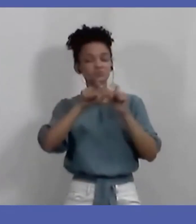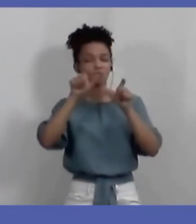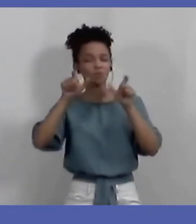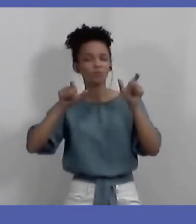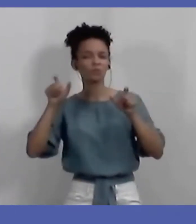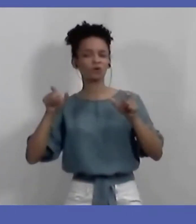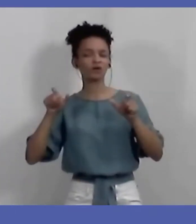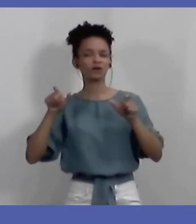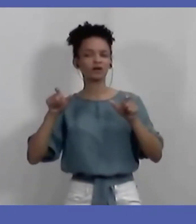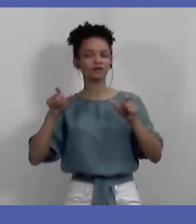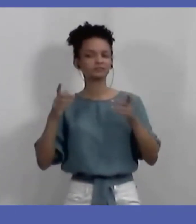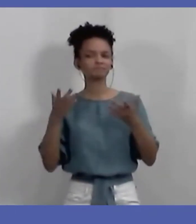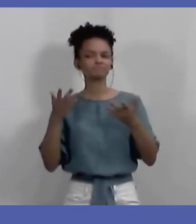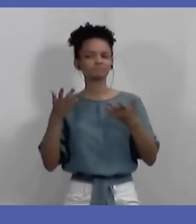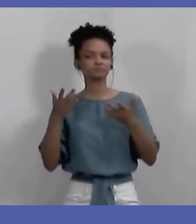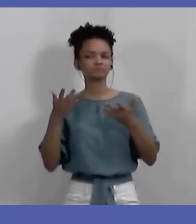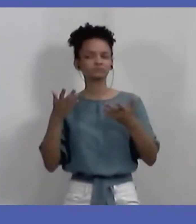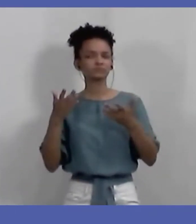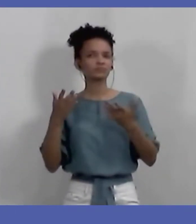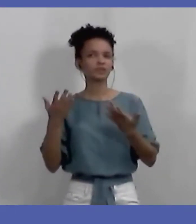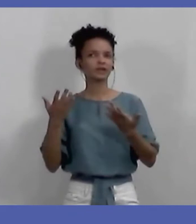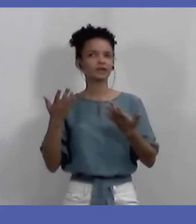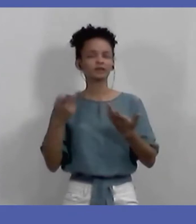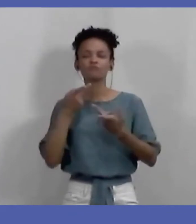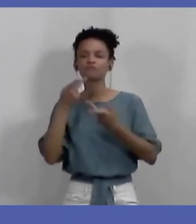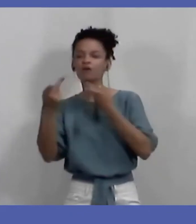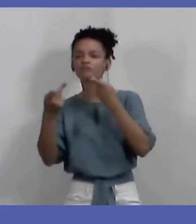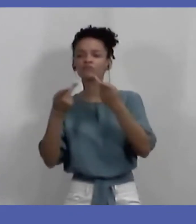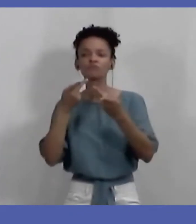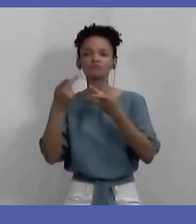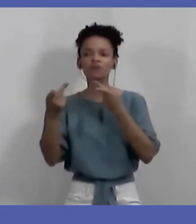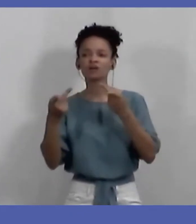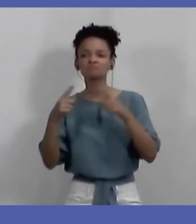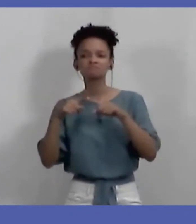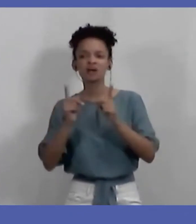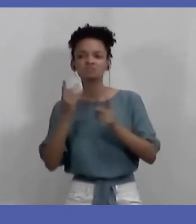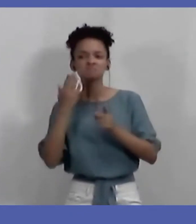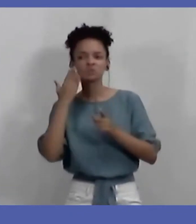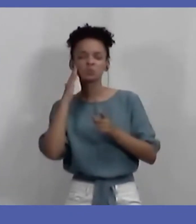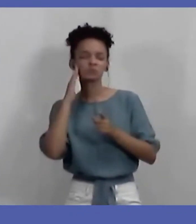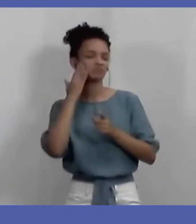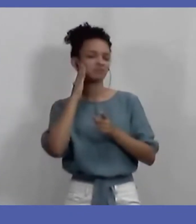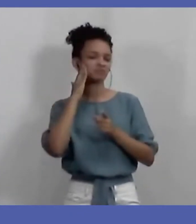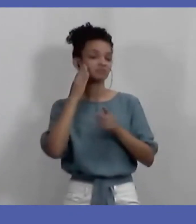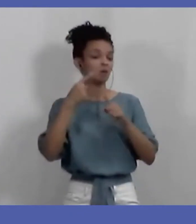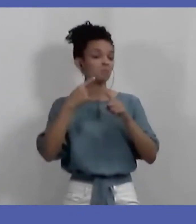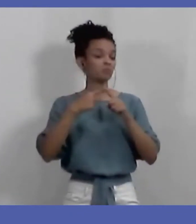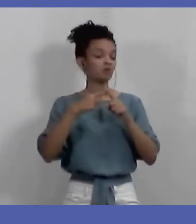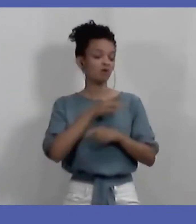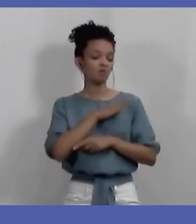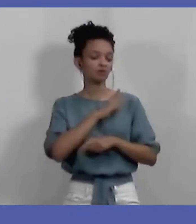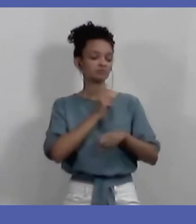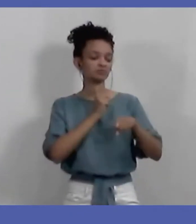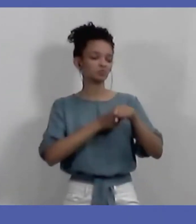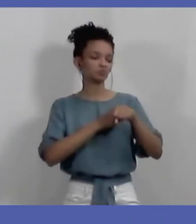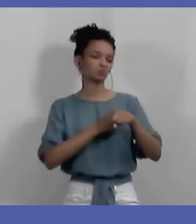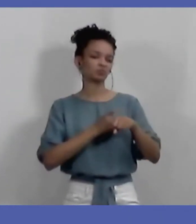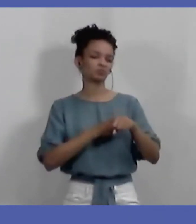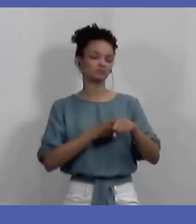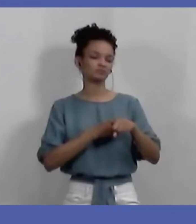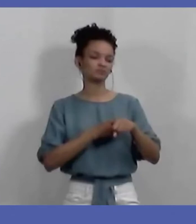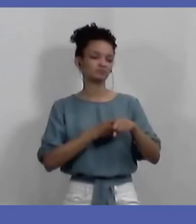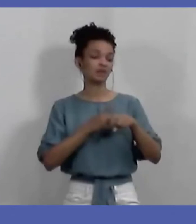e têm olhos, mas não veem, por causa do coração duro, né? Mas o Senhor falava parábolas para